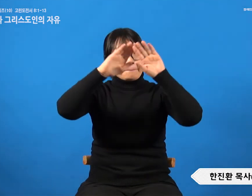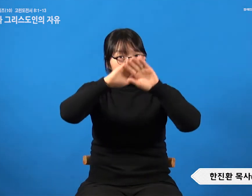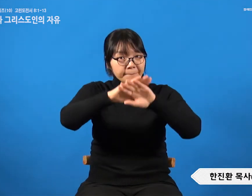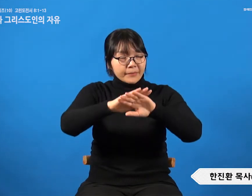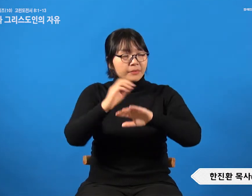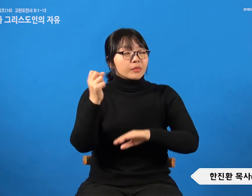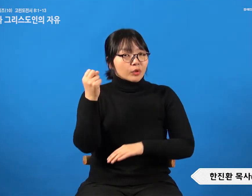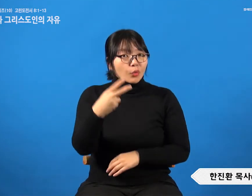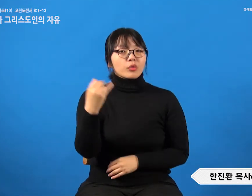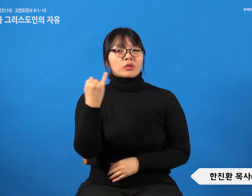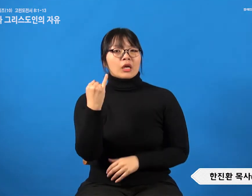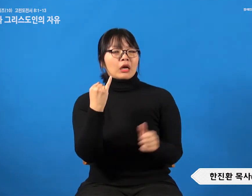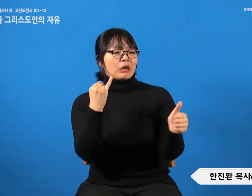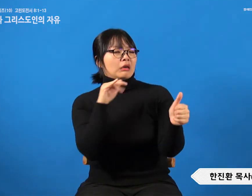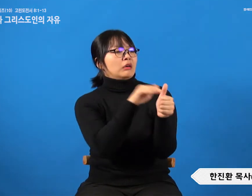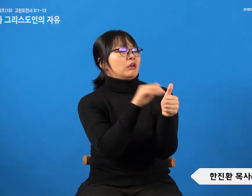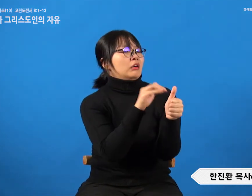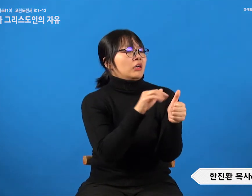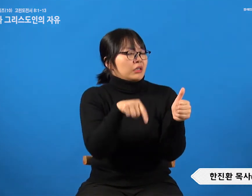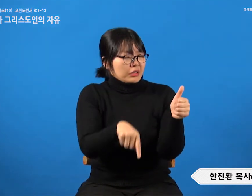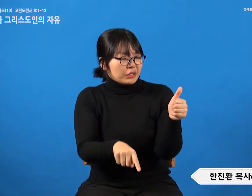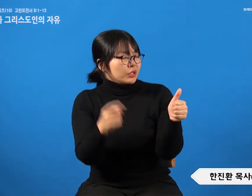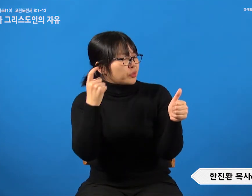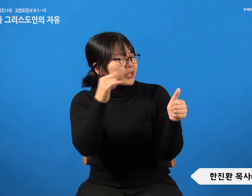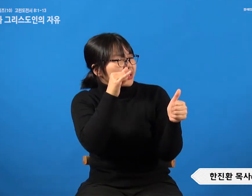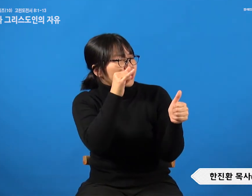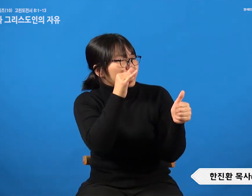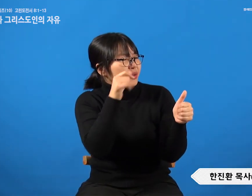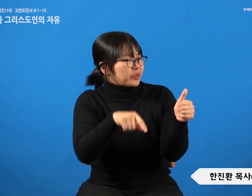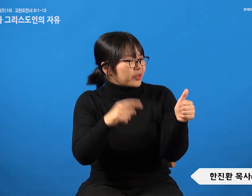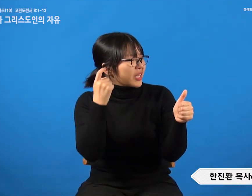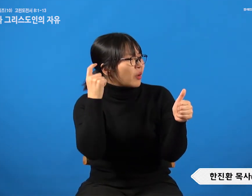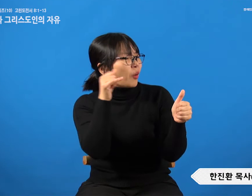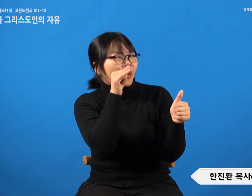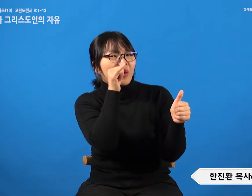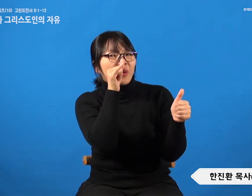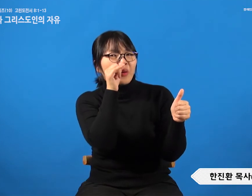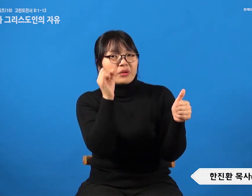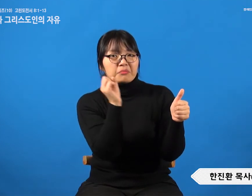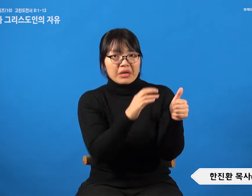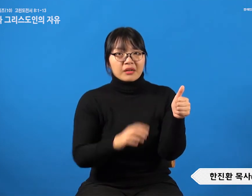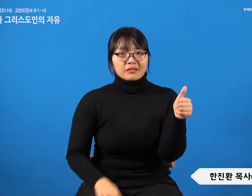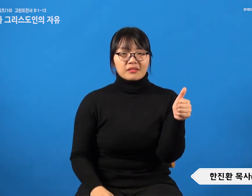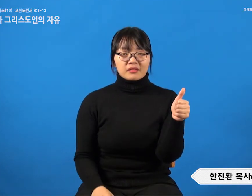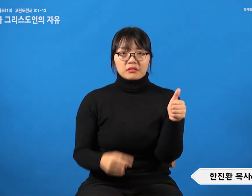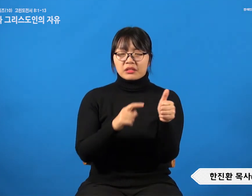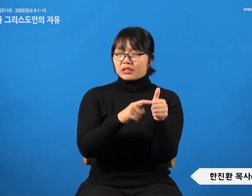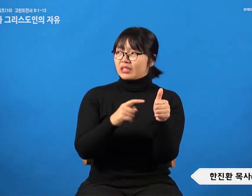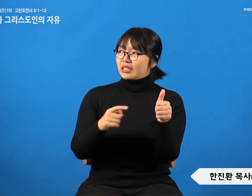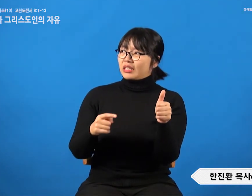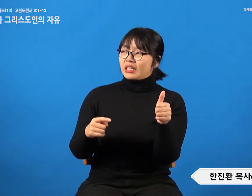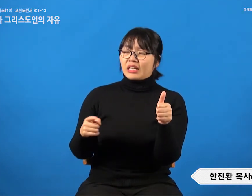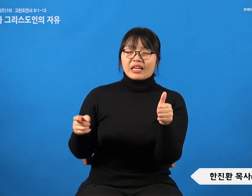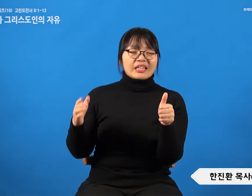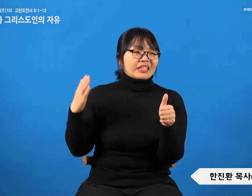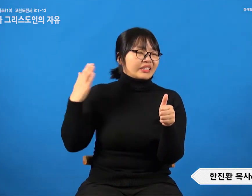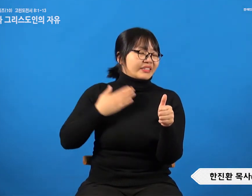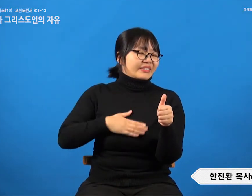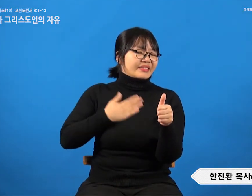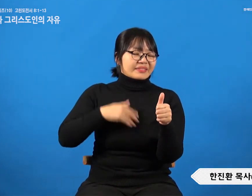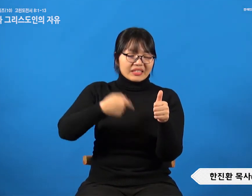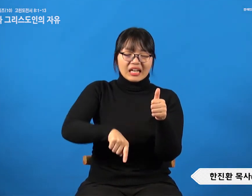무슨 사람 소리가 나요. 남편이 아이고 또 시작이구나 싶은데 그래도 안 내려갈 수